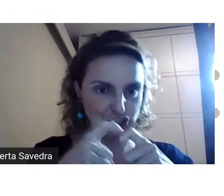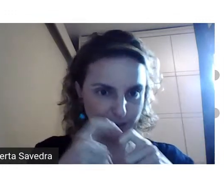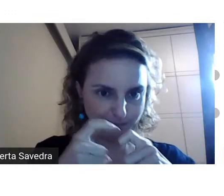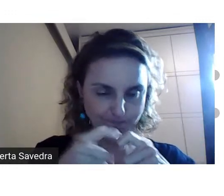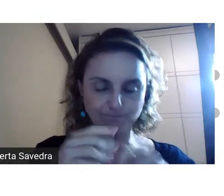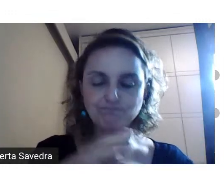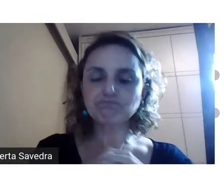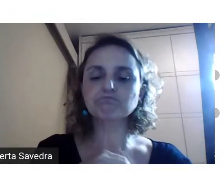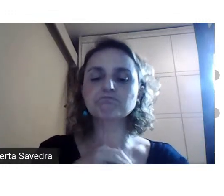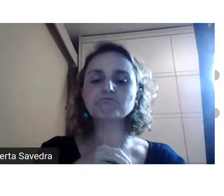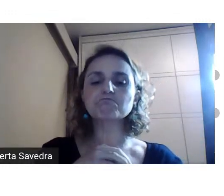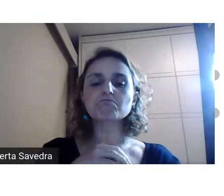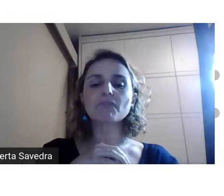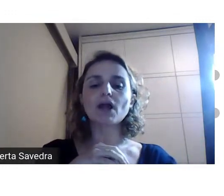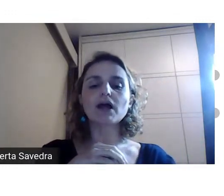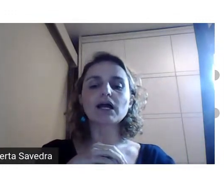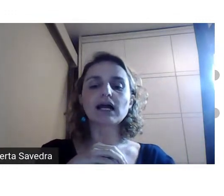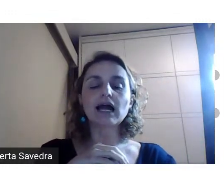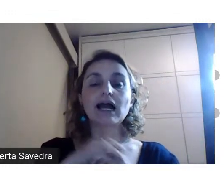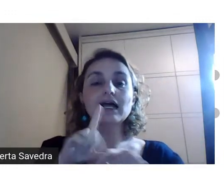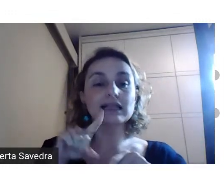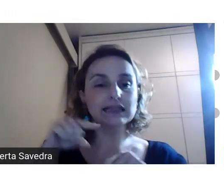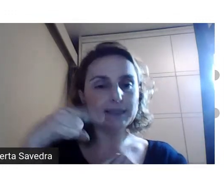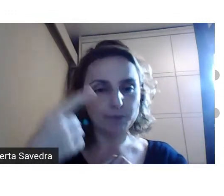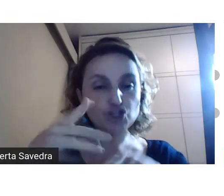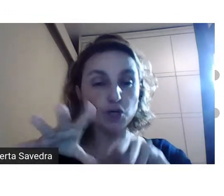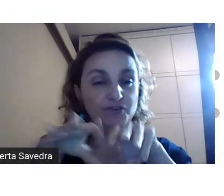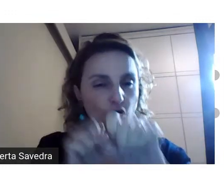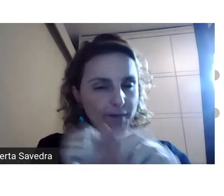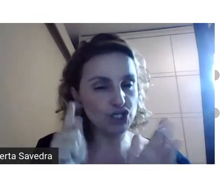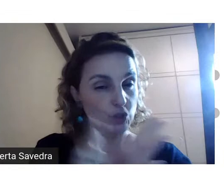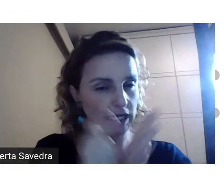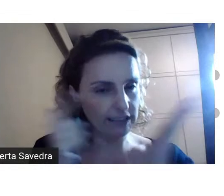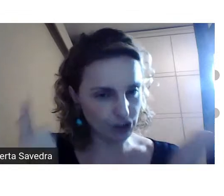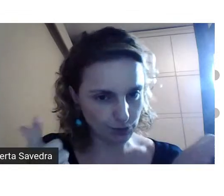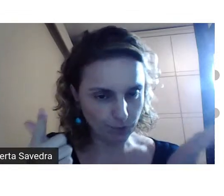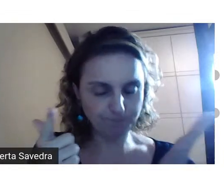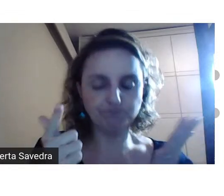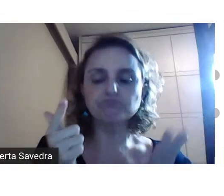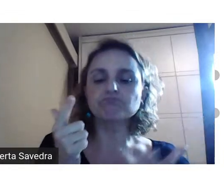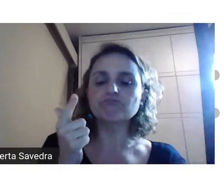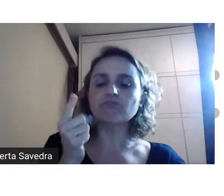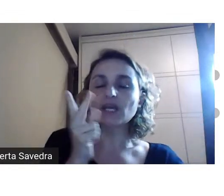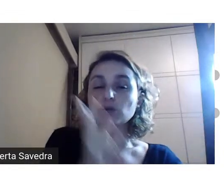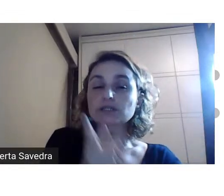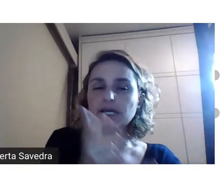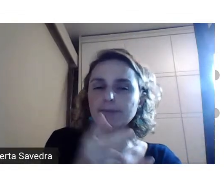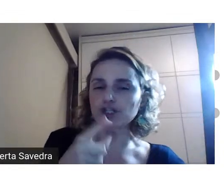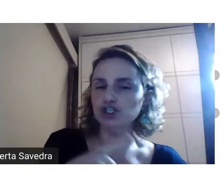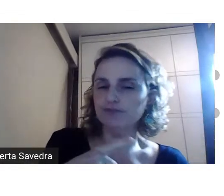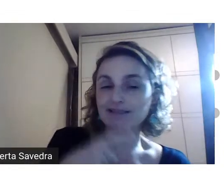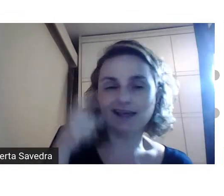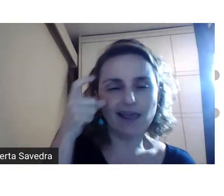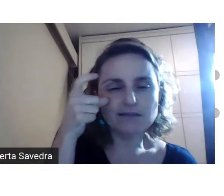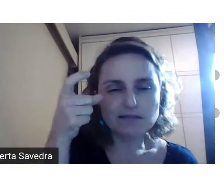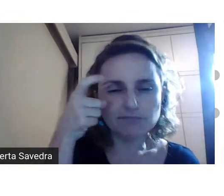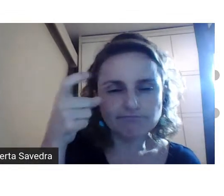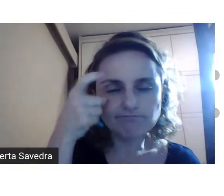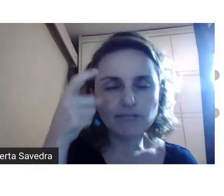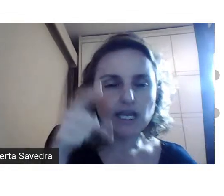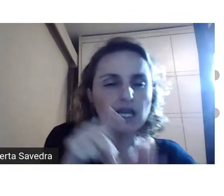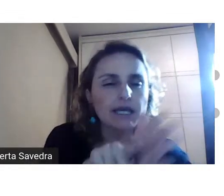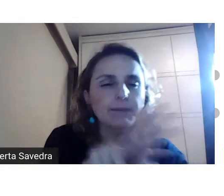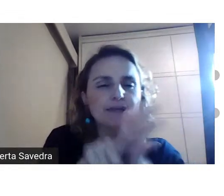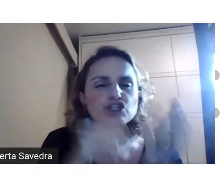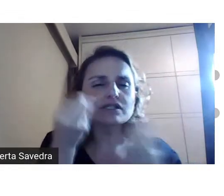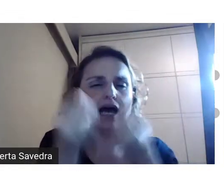O Bruno falou na área de química biológica e depois me